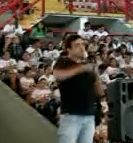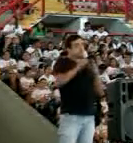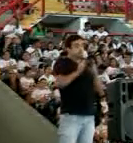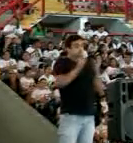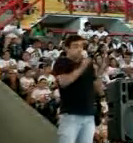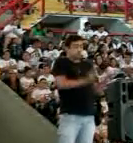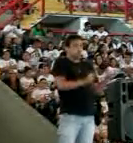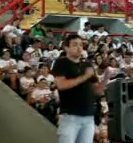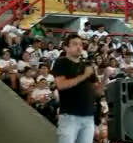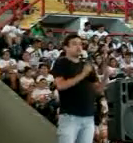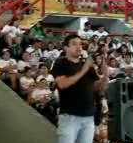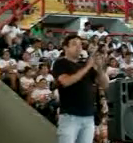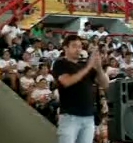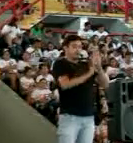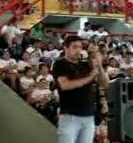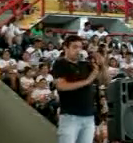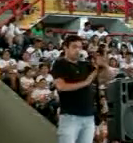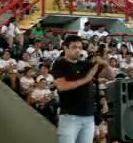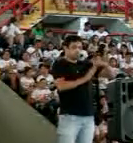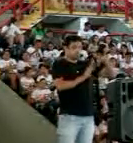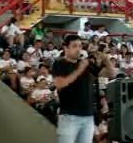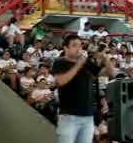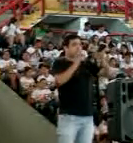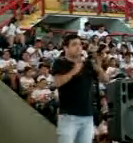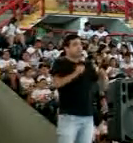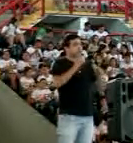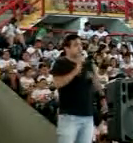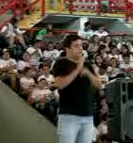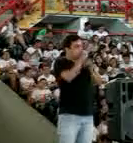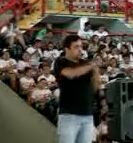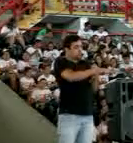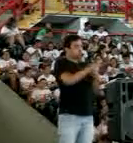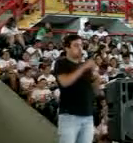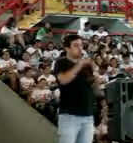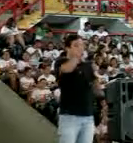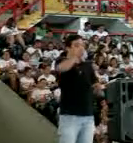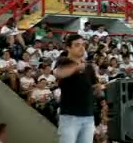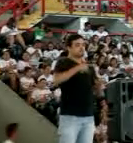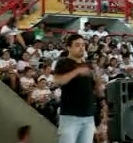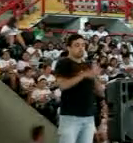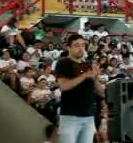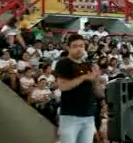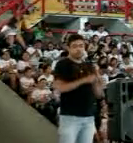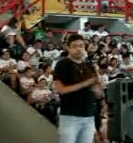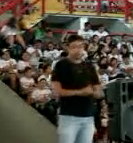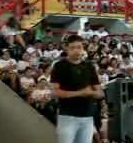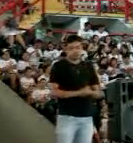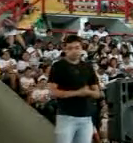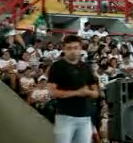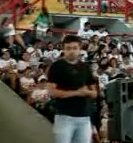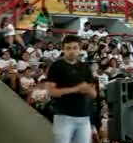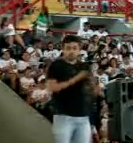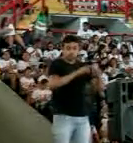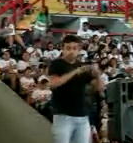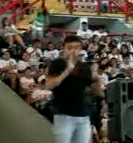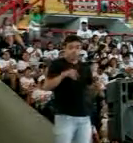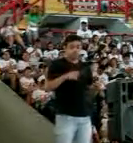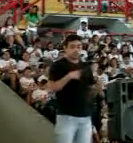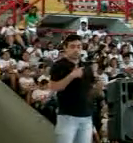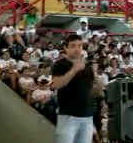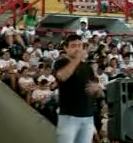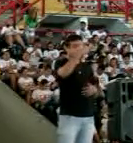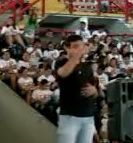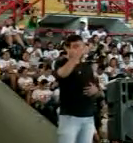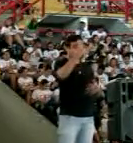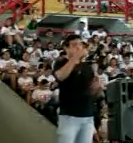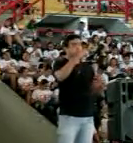poder limitado para atender aos seus anseios particulares. Ok? Então, a nossa segunda